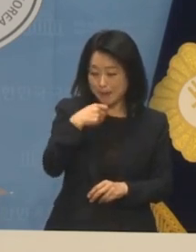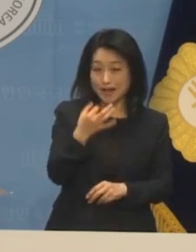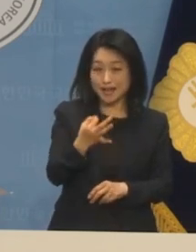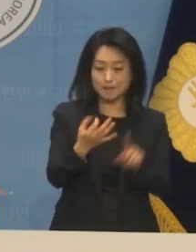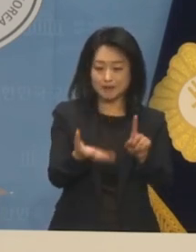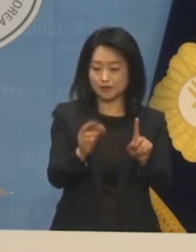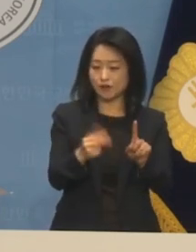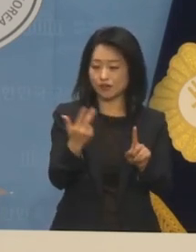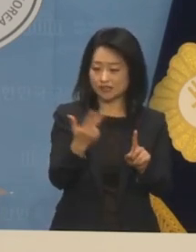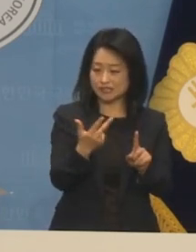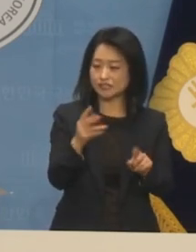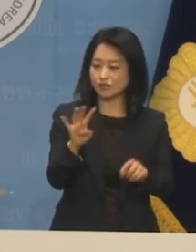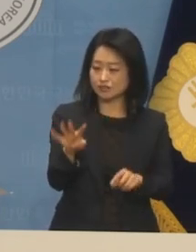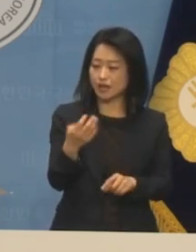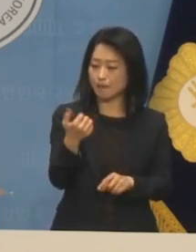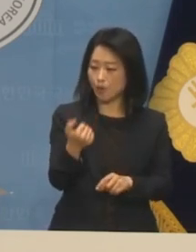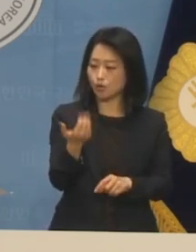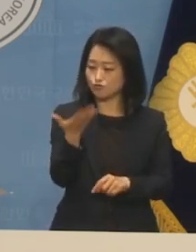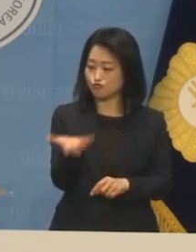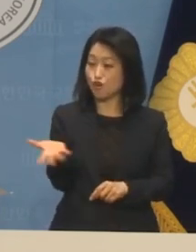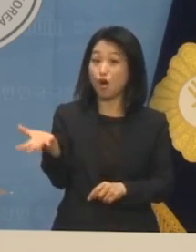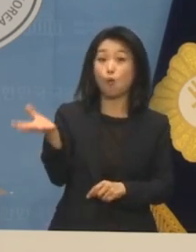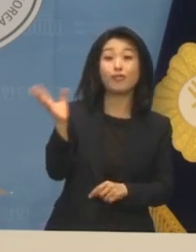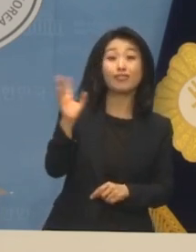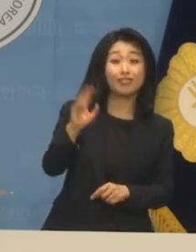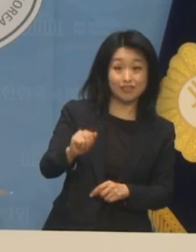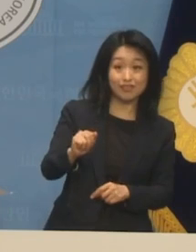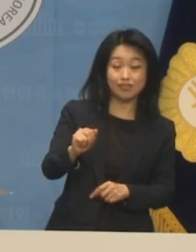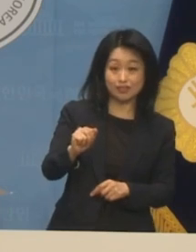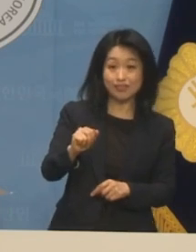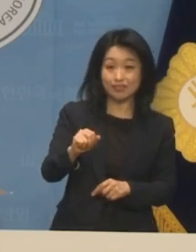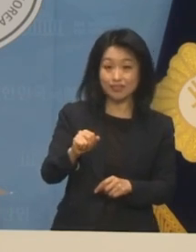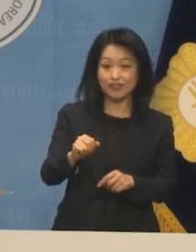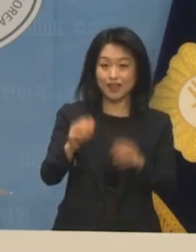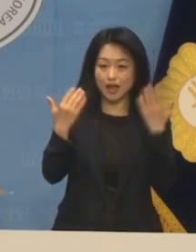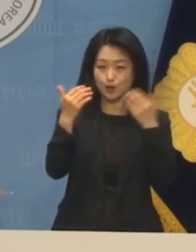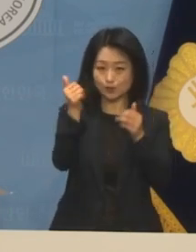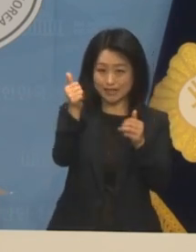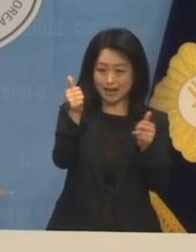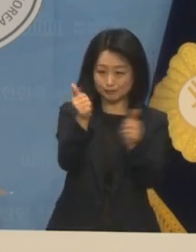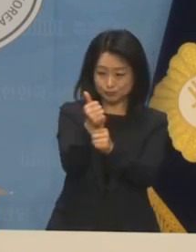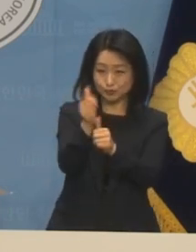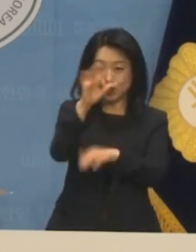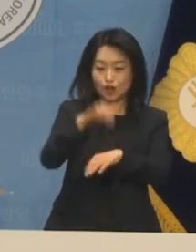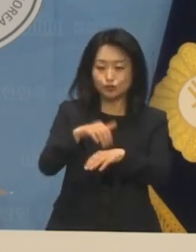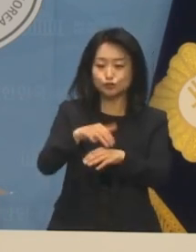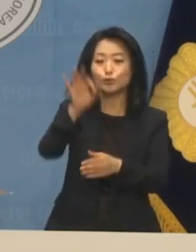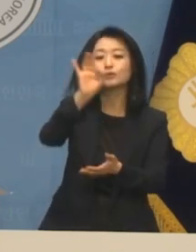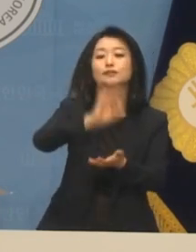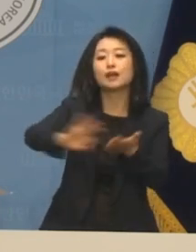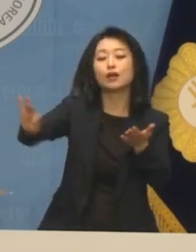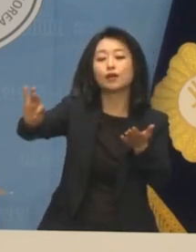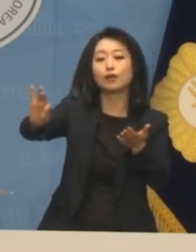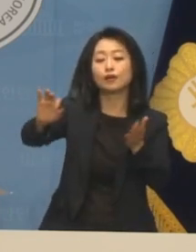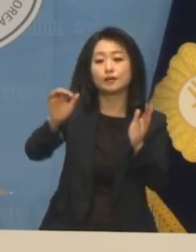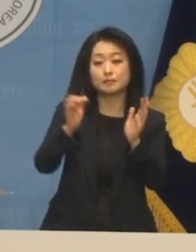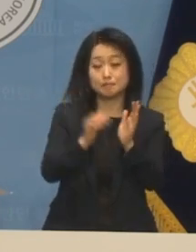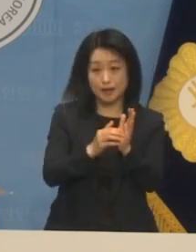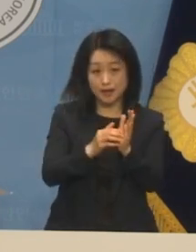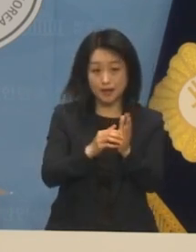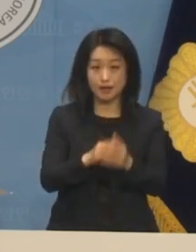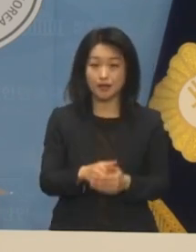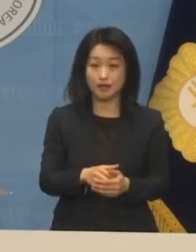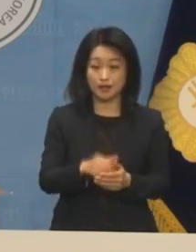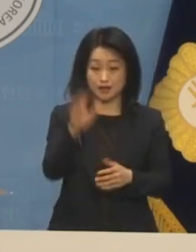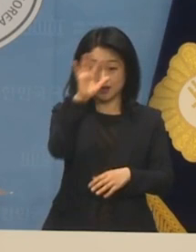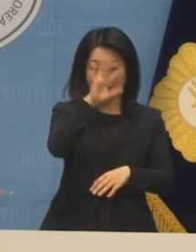1억 7,459억 원이라는 돈을 썼습니다. 전체 2억 5,500만 원 연수